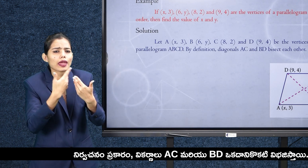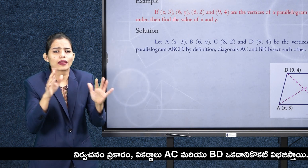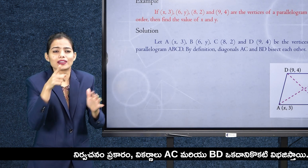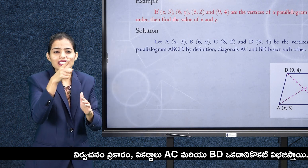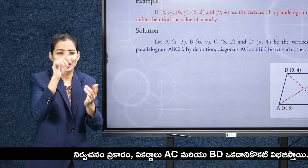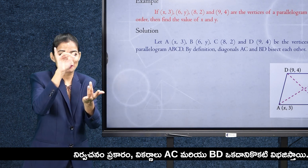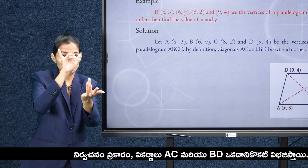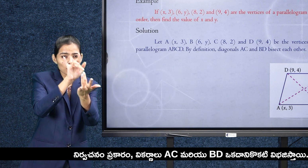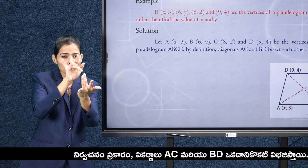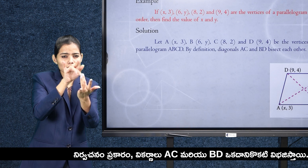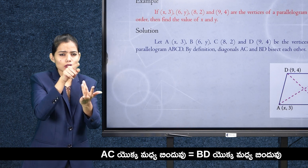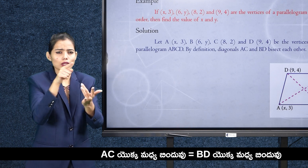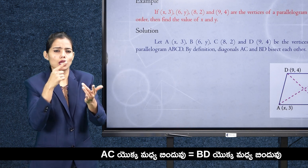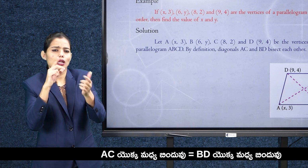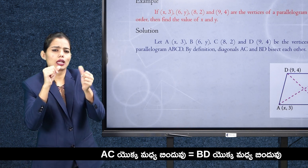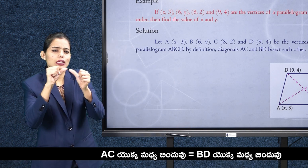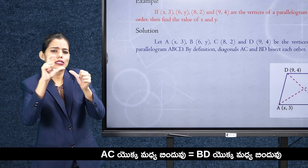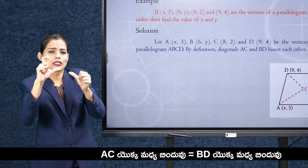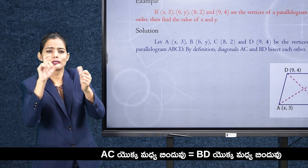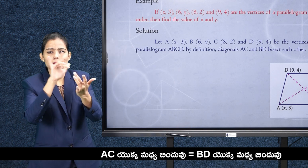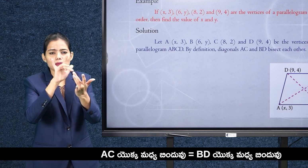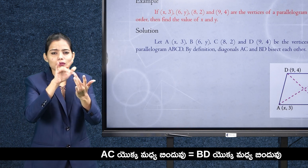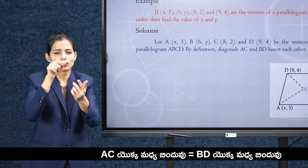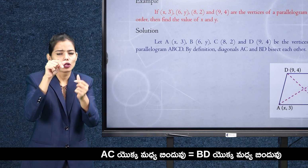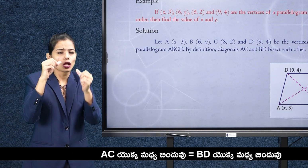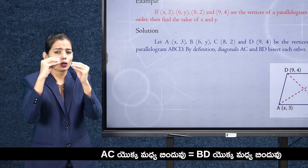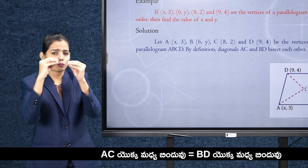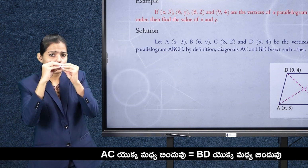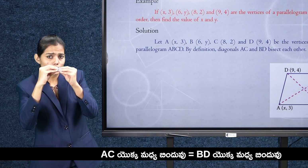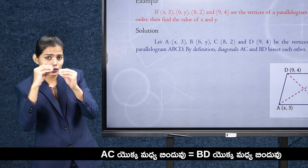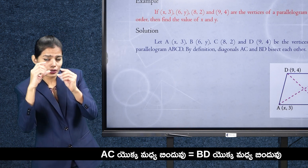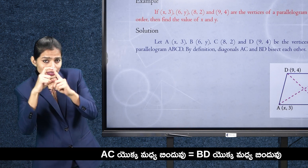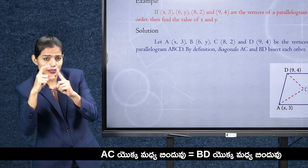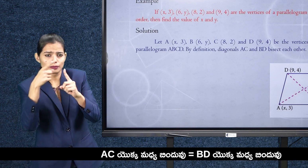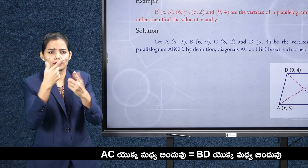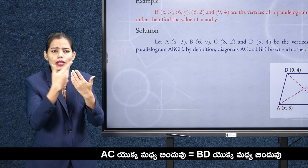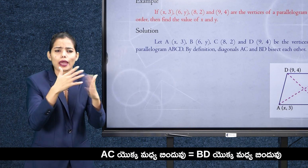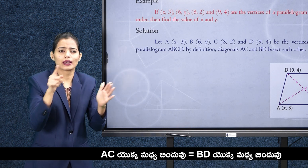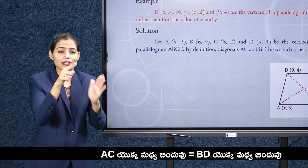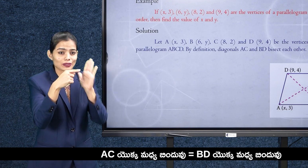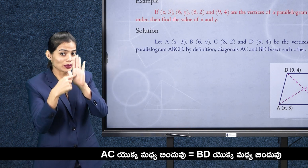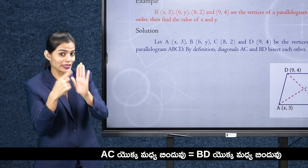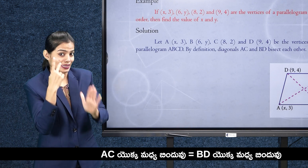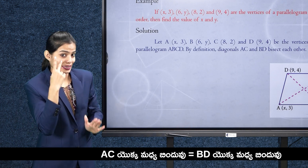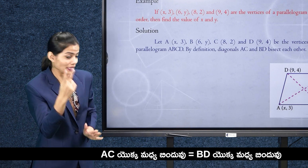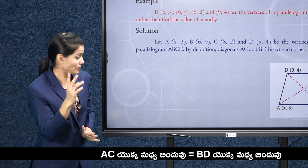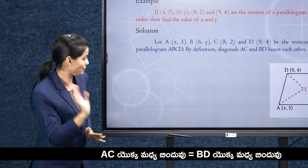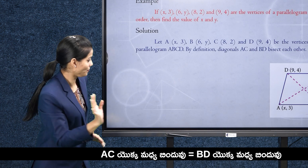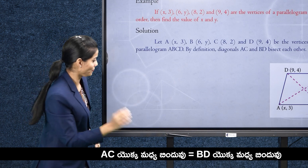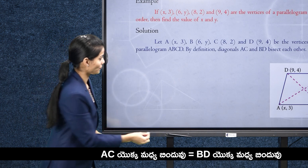ఒకదానికొకటి విభజిస్తాయి. AC యొక్క మధ్య బిందువు ఈజ్ ఈక్వల్ టు BD యొక్క మధ్య